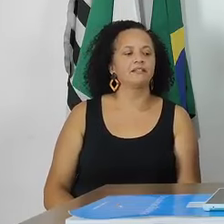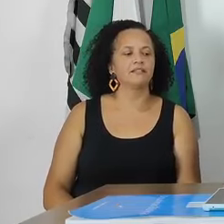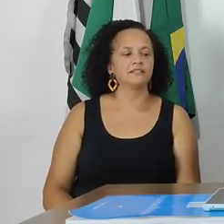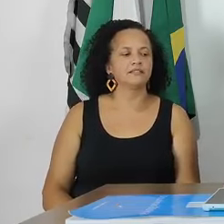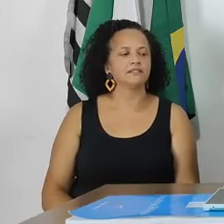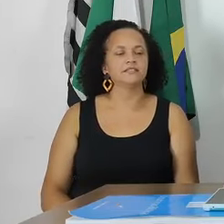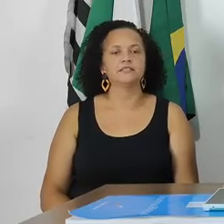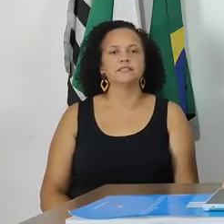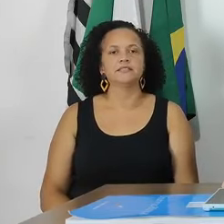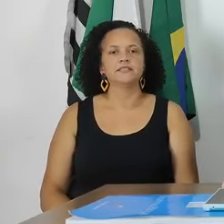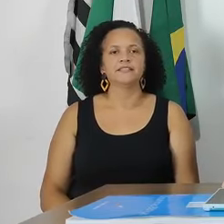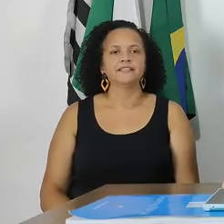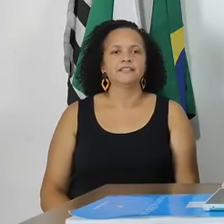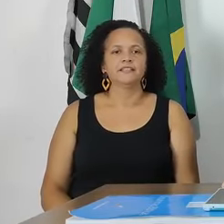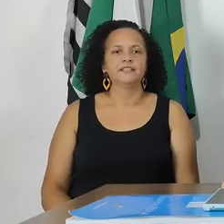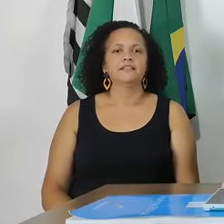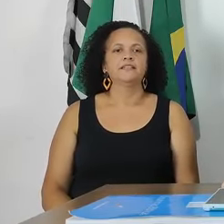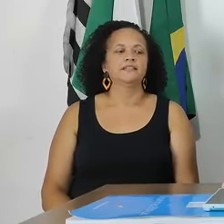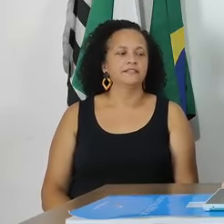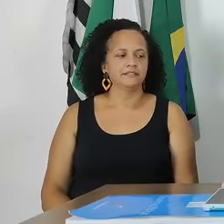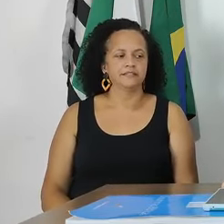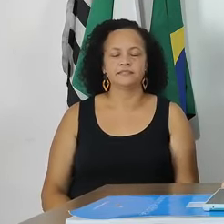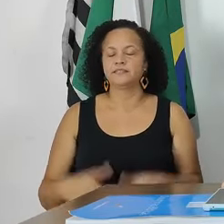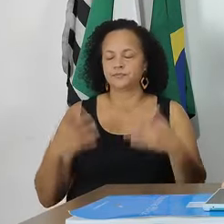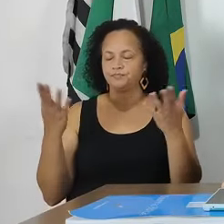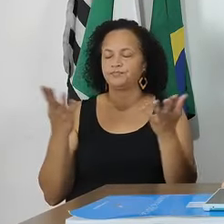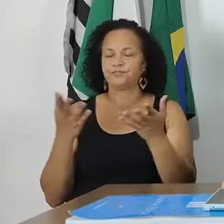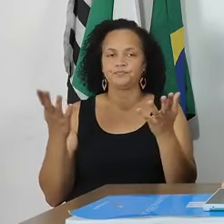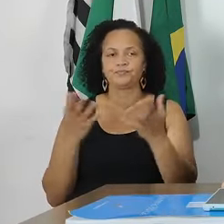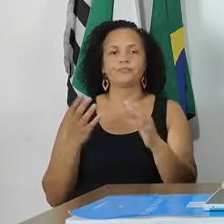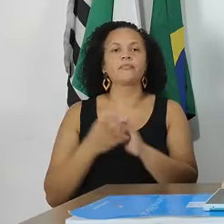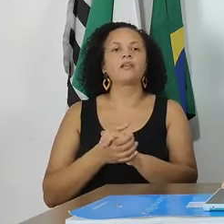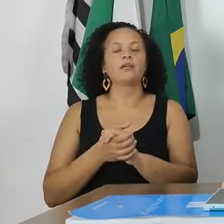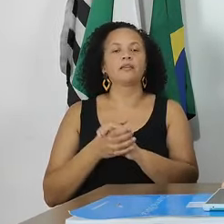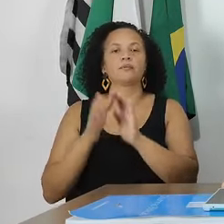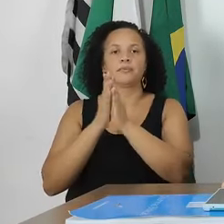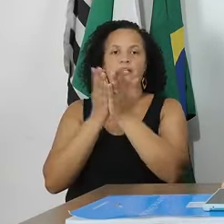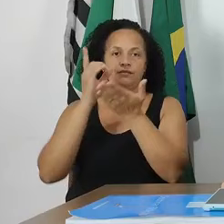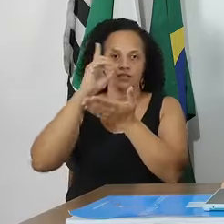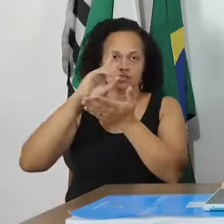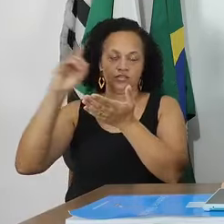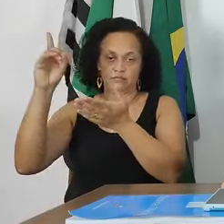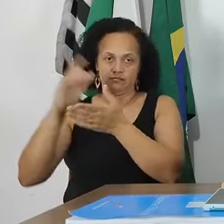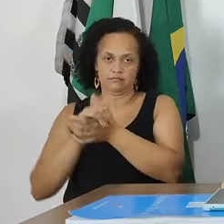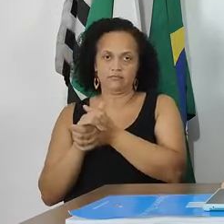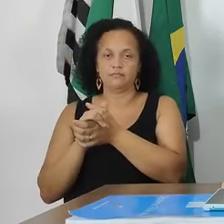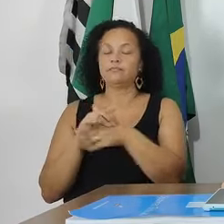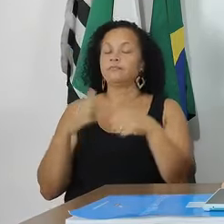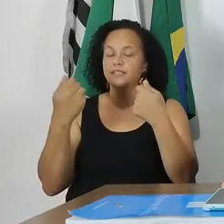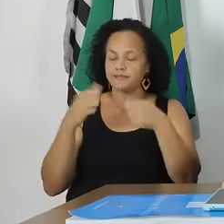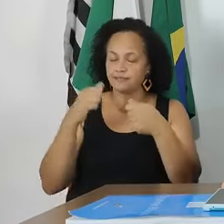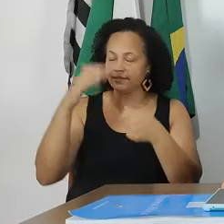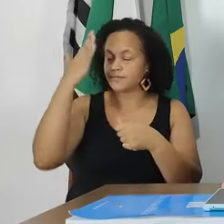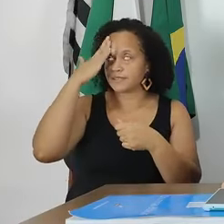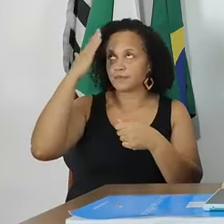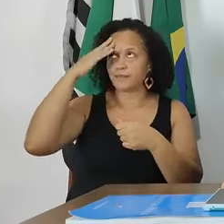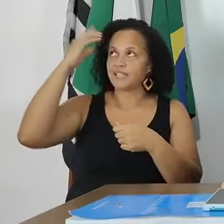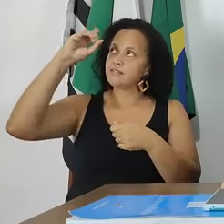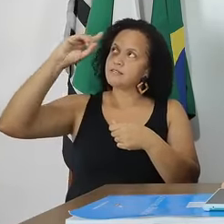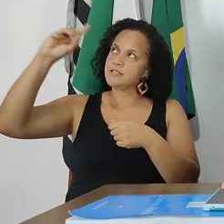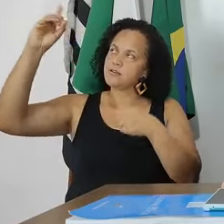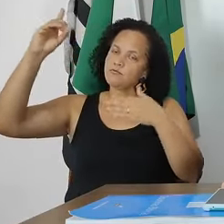Agora vai começar a instrução de Deus para a igreja. Não é? A palavra não diz? Buscando a direção de